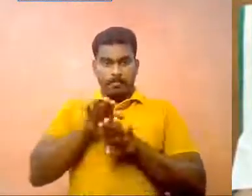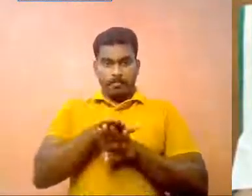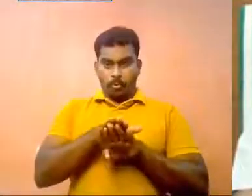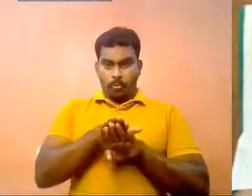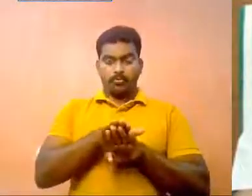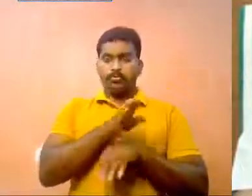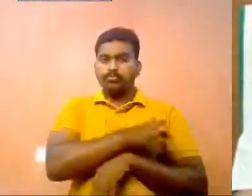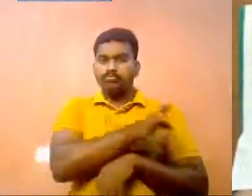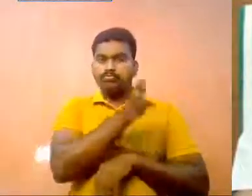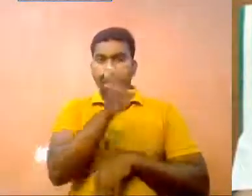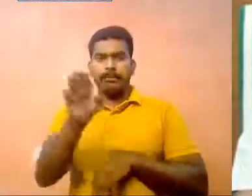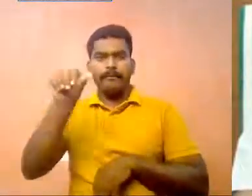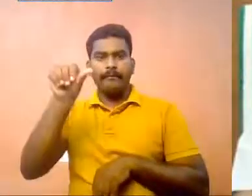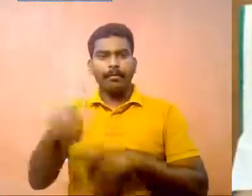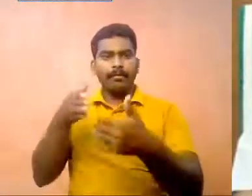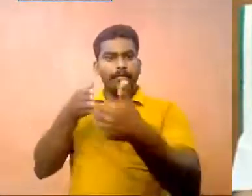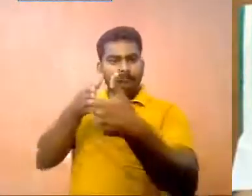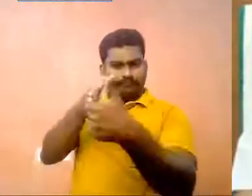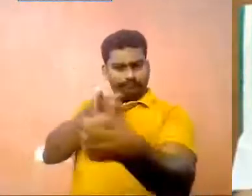കർണാടക സ്വീകരിക്കുന്നുമുണ്ട്.